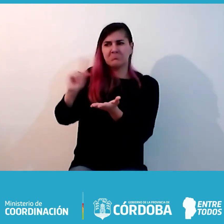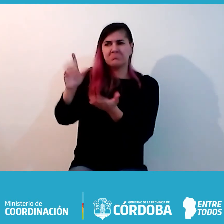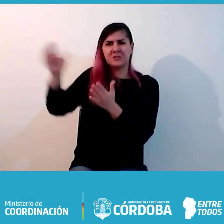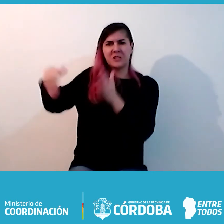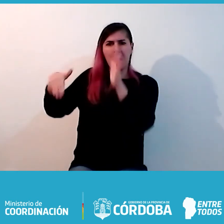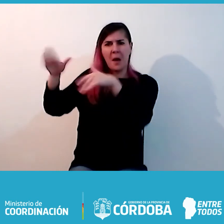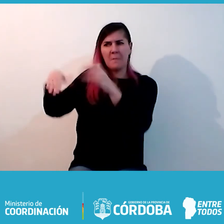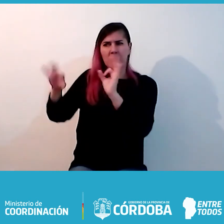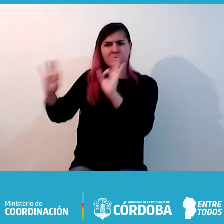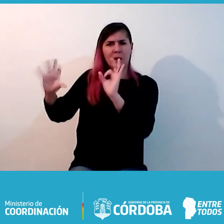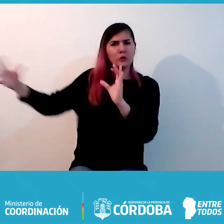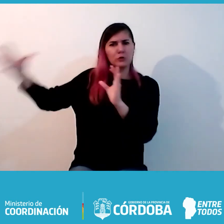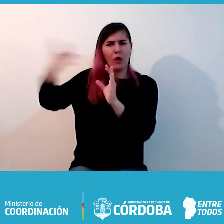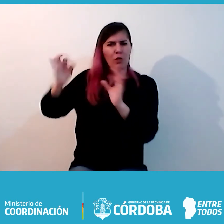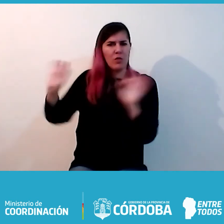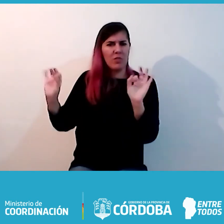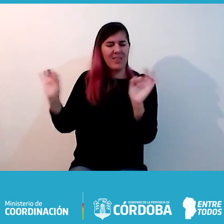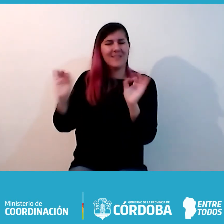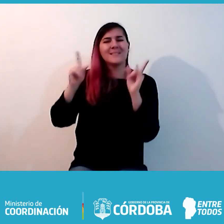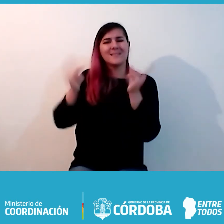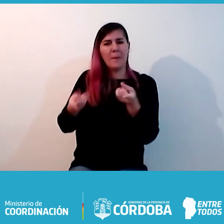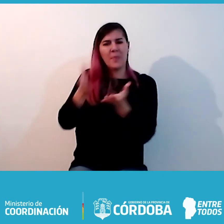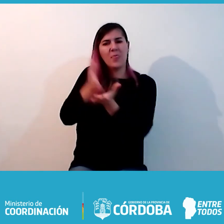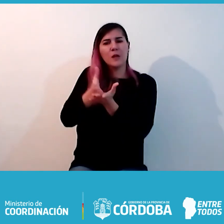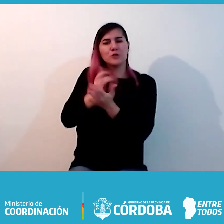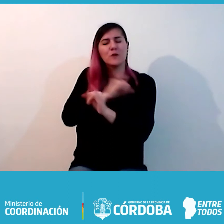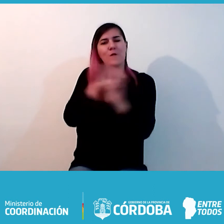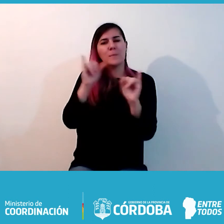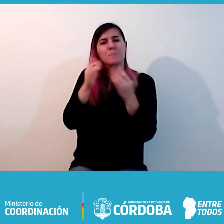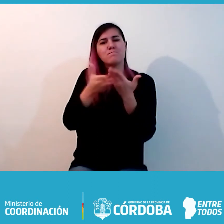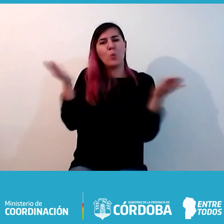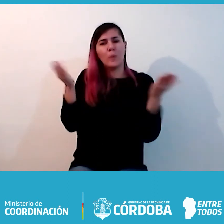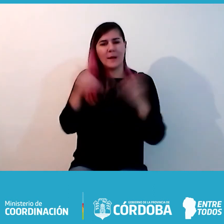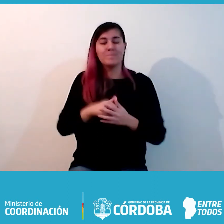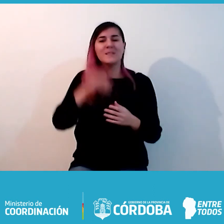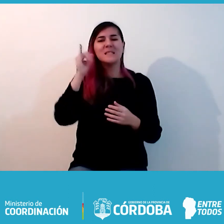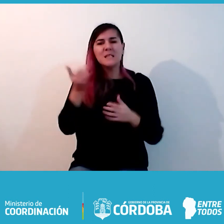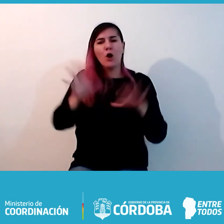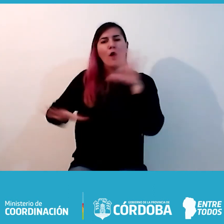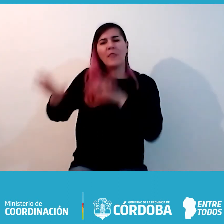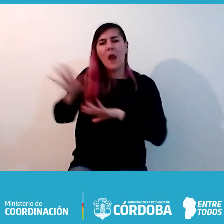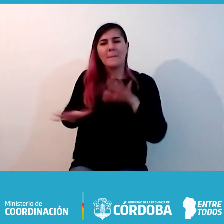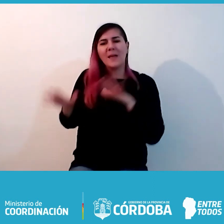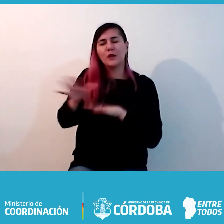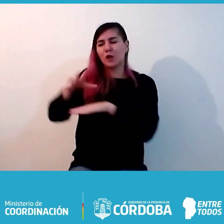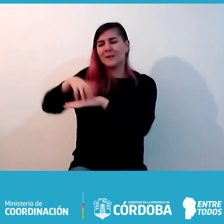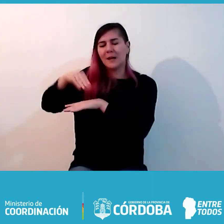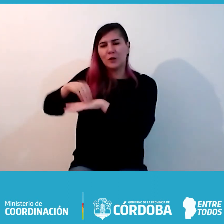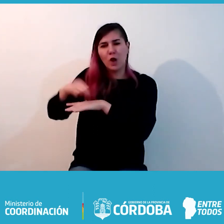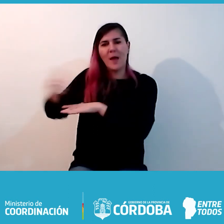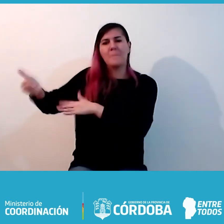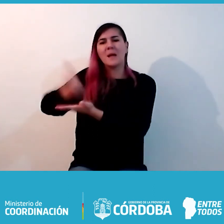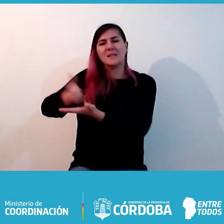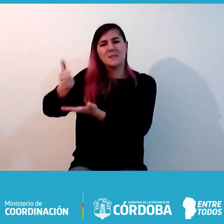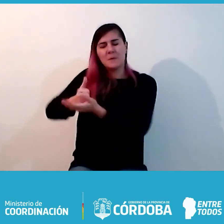esta audiencia, además el derecho a la información pública. Dice sí al ordenamiento territorial participativo para resolver las necesidades del